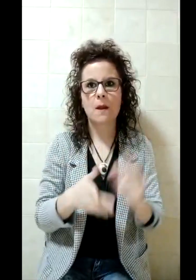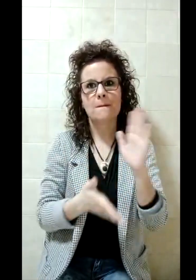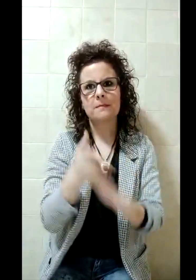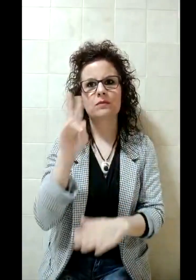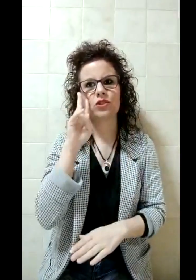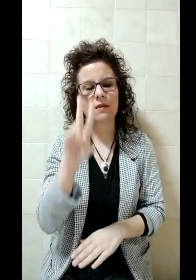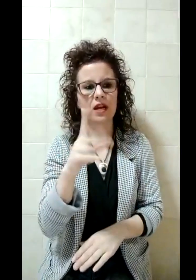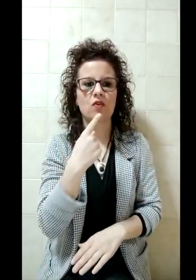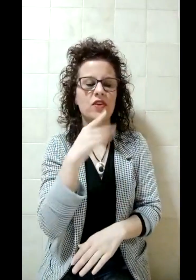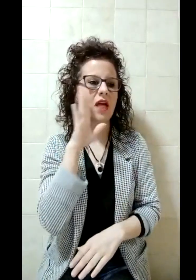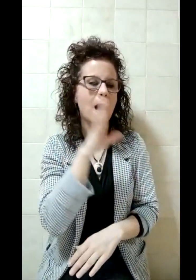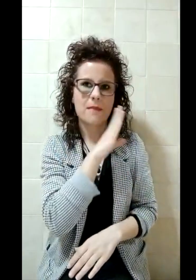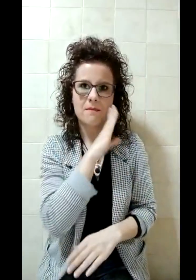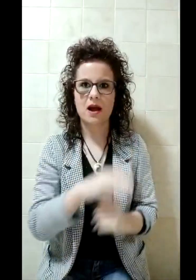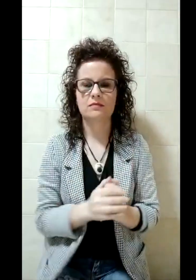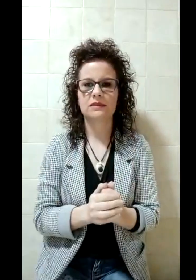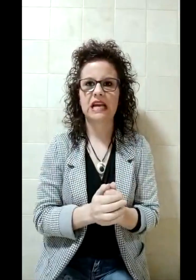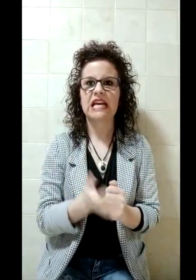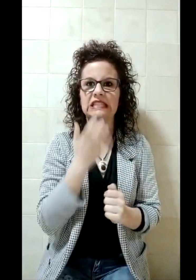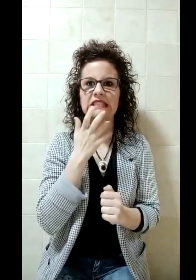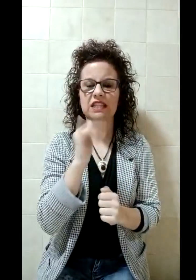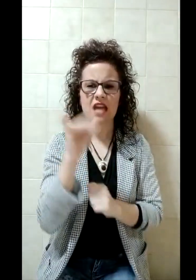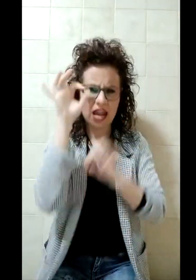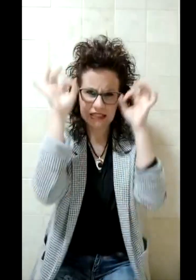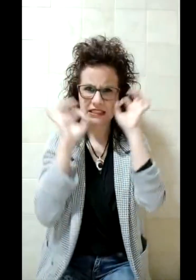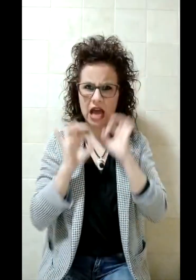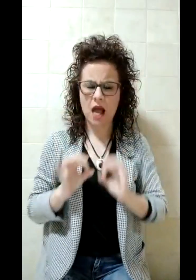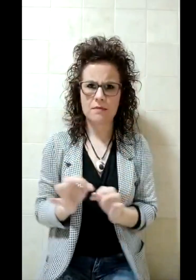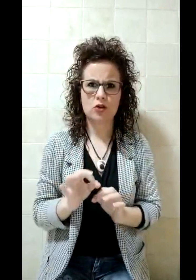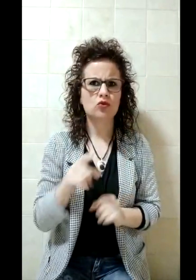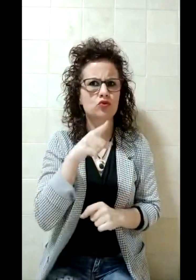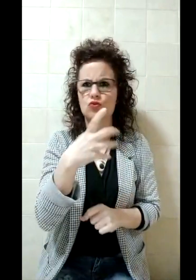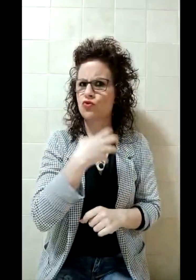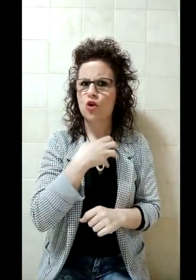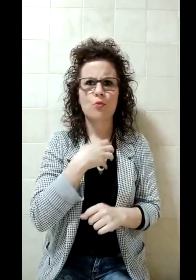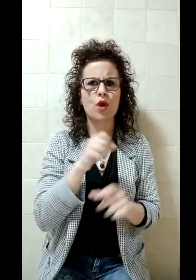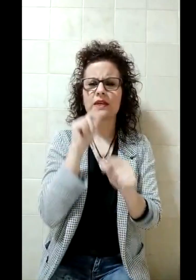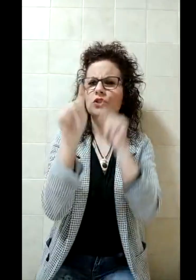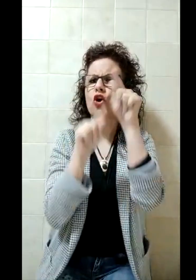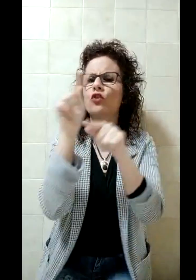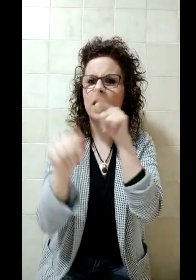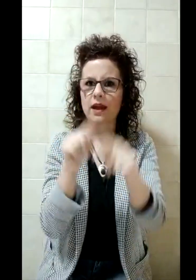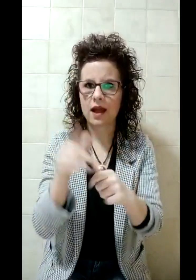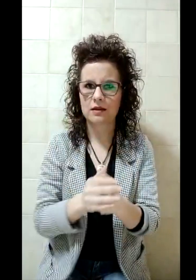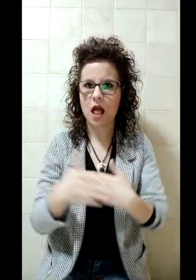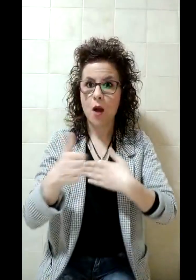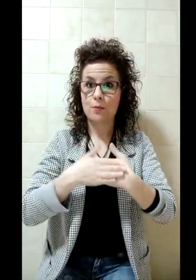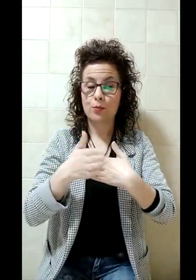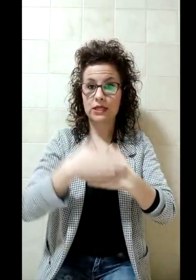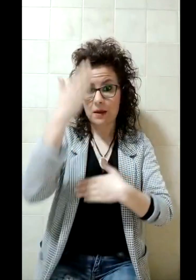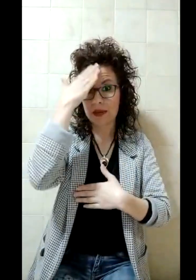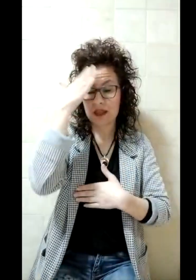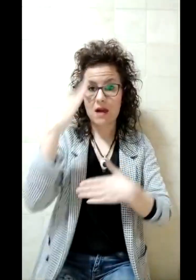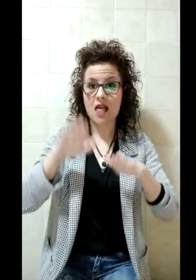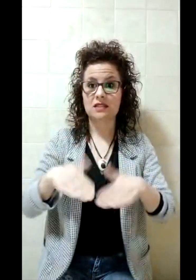colina, también tiene sarampión». «Vamos a verlo un momentito», dijo la madre de Mark. «Si ya tiene el sarampión, tú no lo